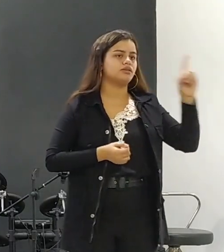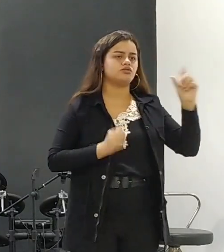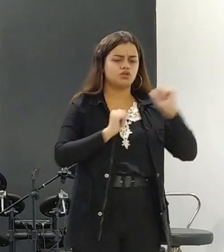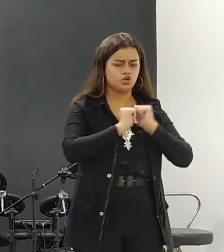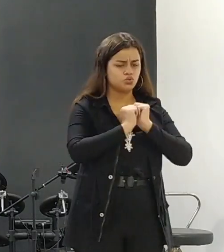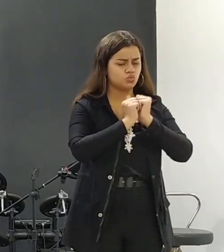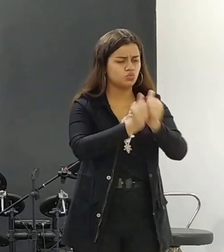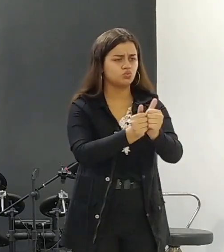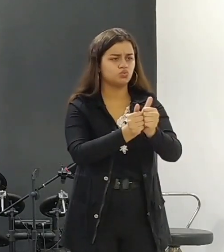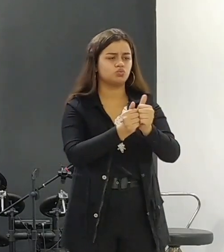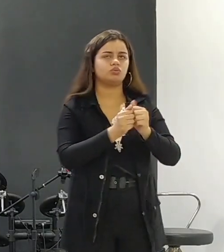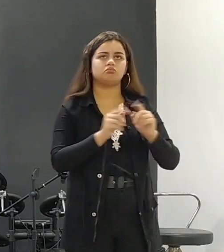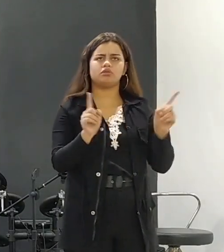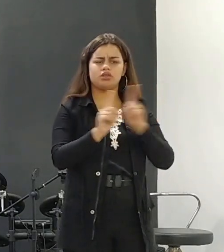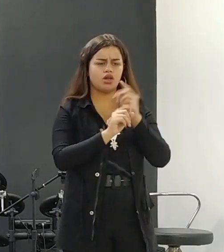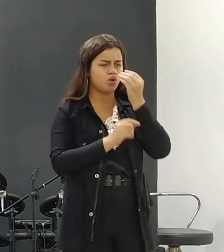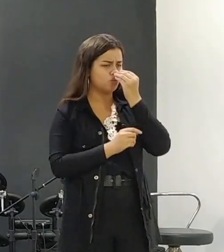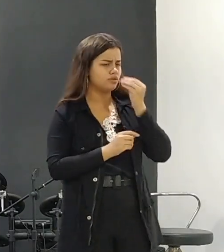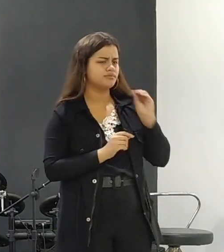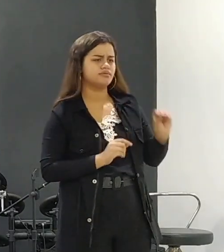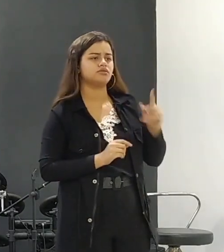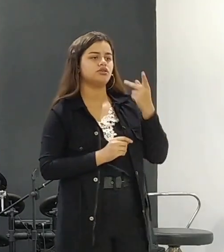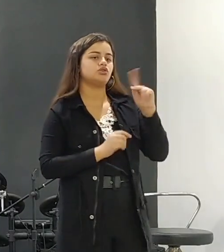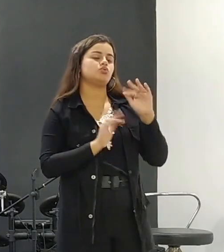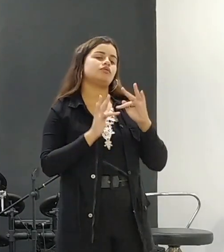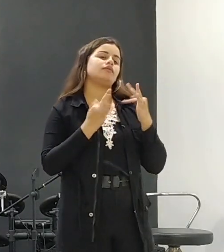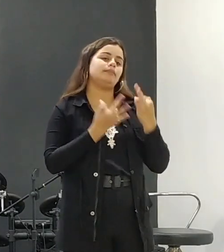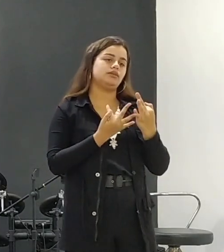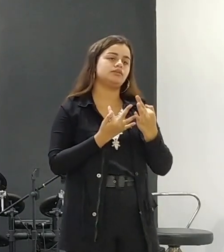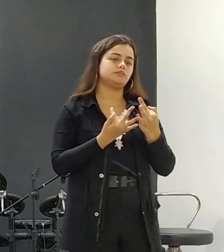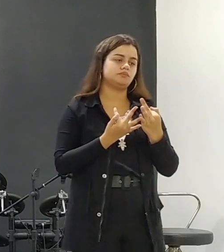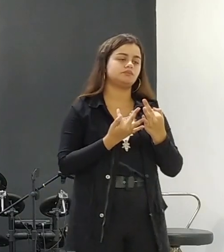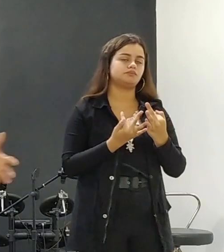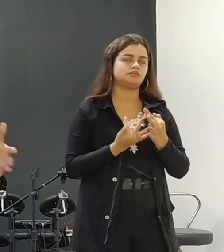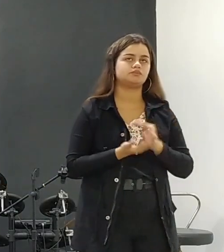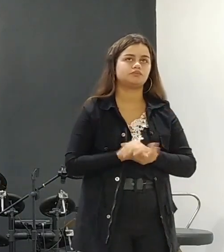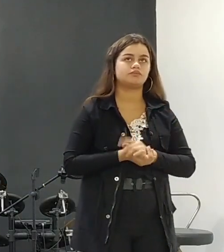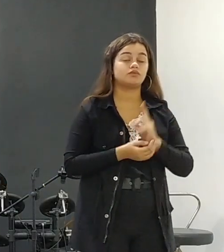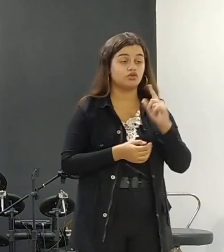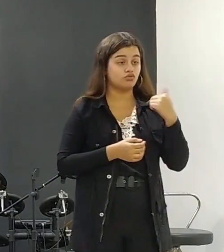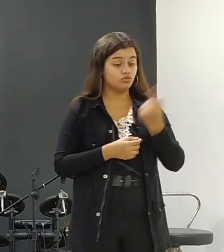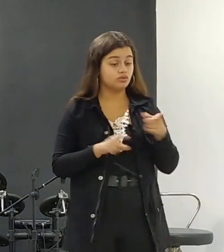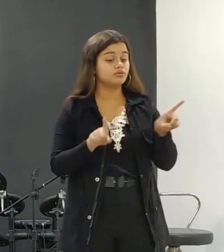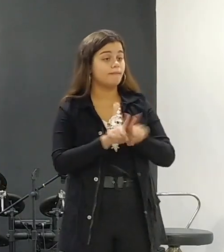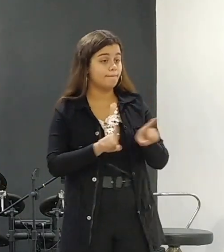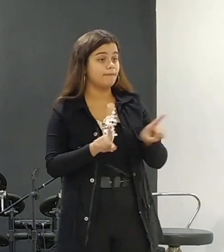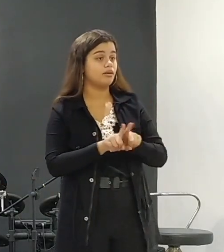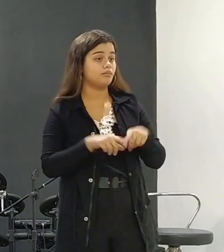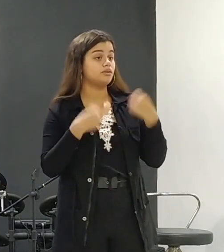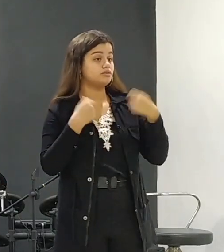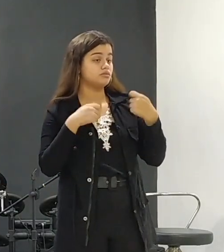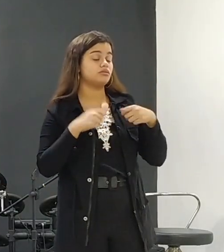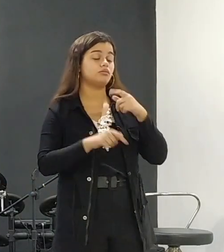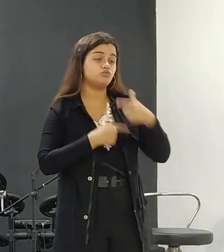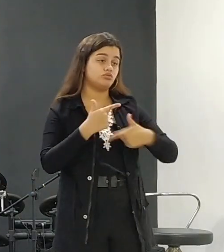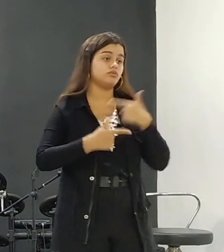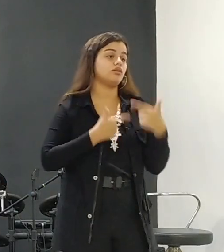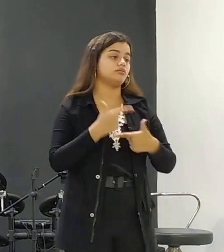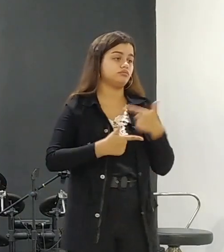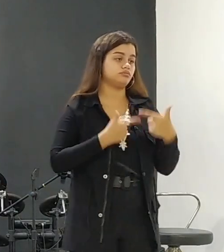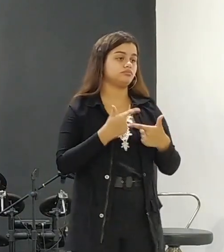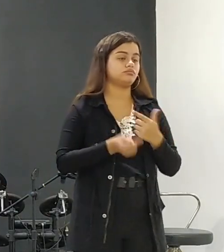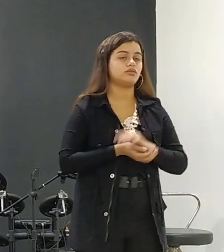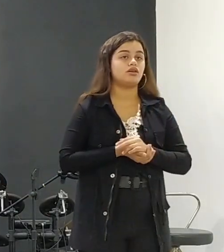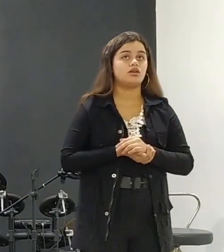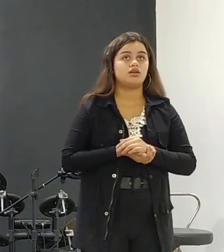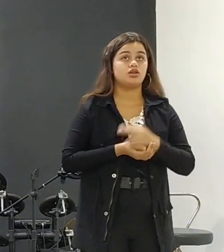Deus está conosco. Não desista da sua família. Nós também temos que lutar. Aleluia.